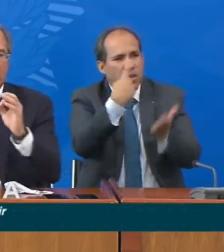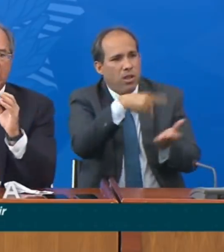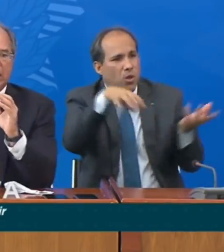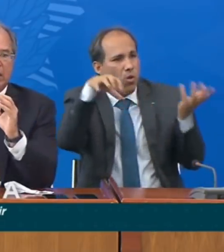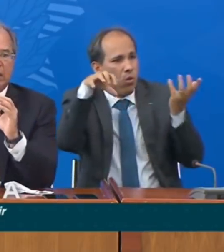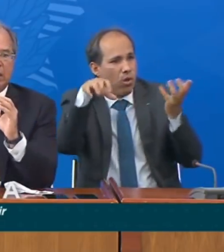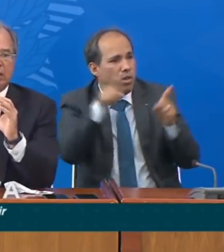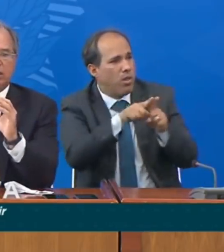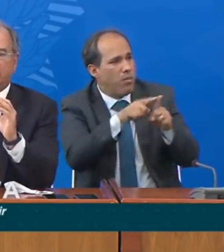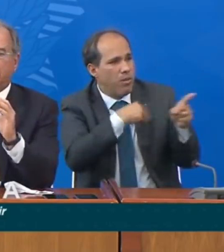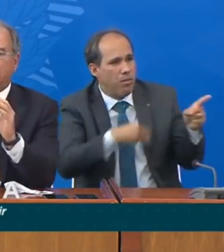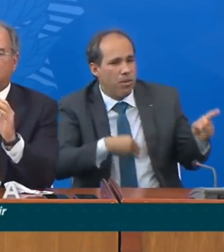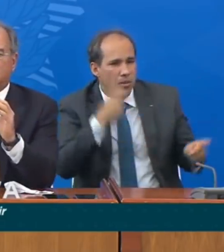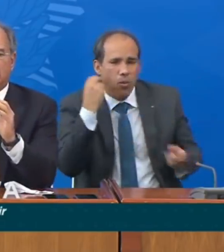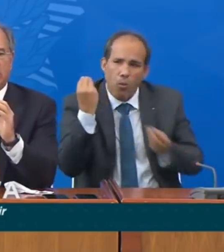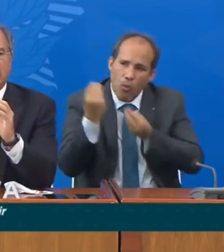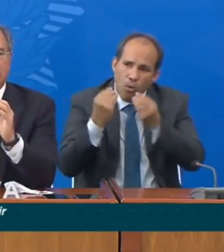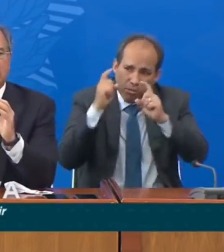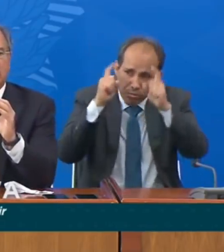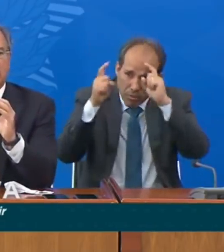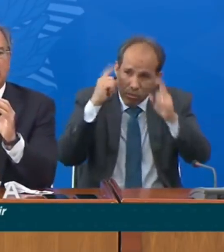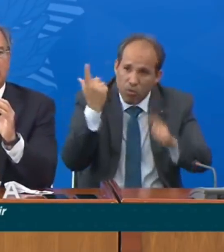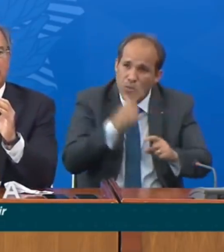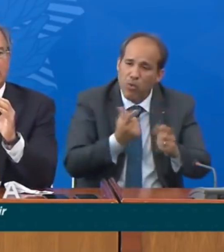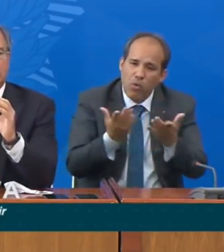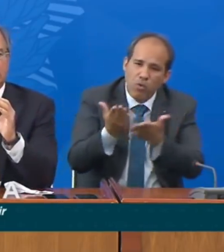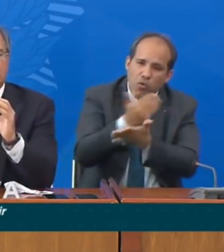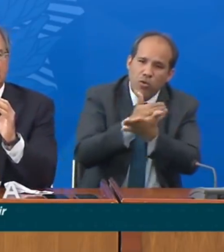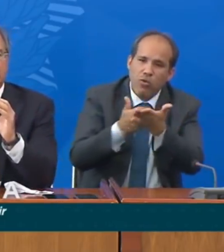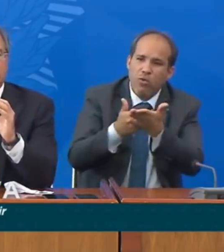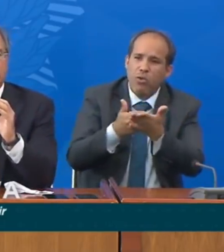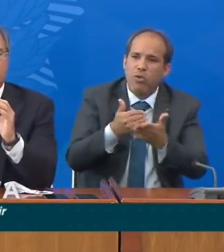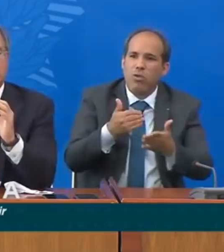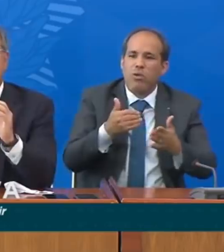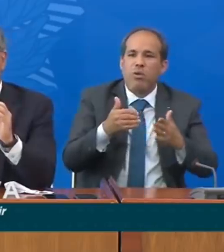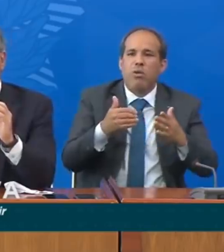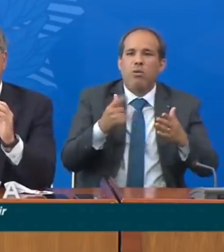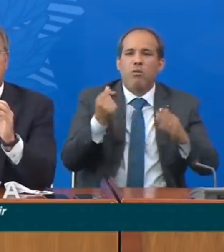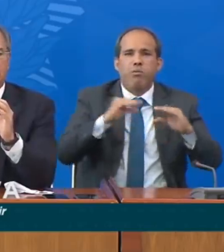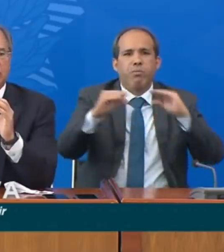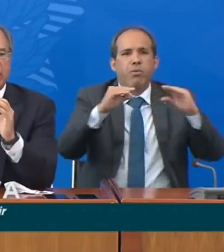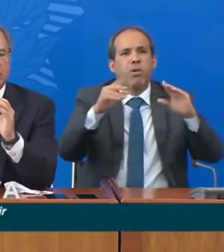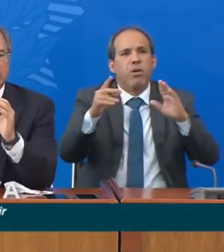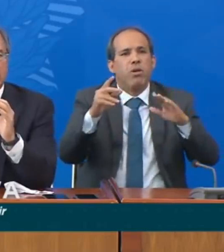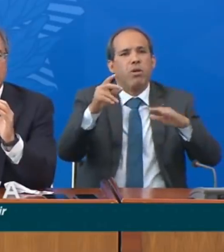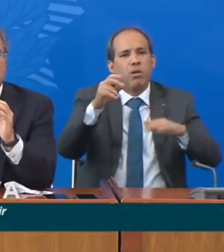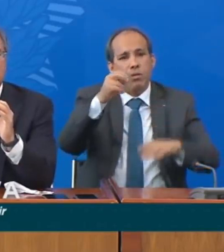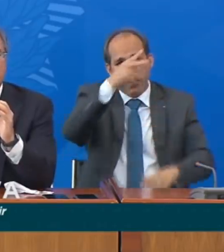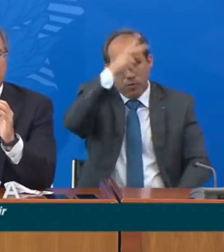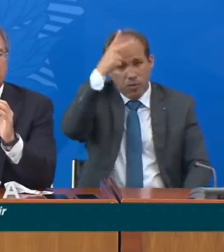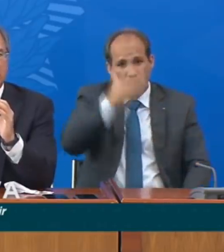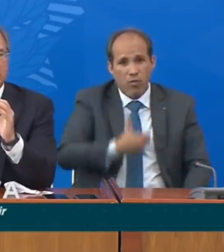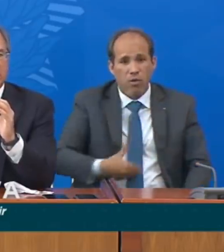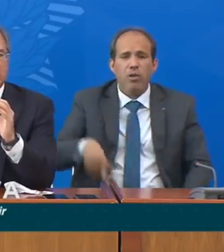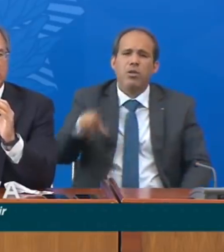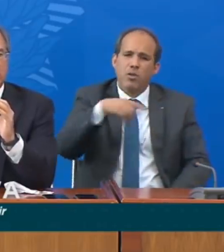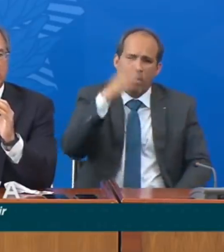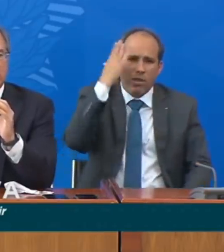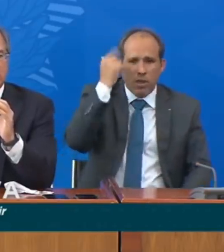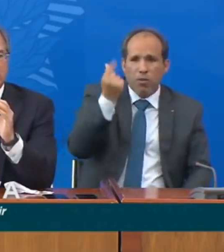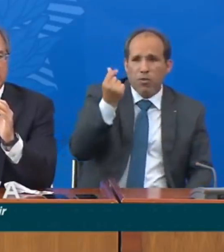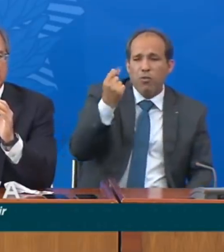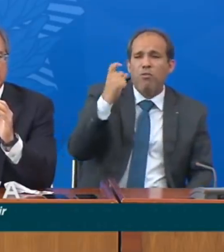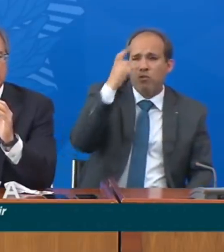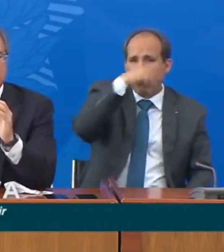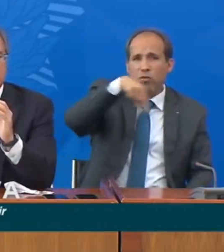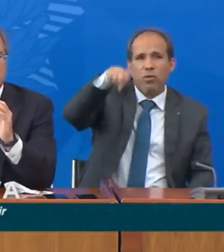Bento e dividimos os ganhos com governadores e prefeitos, porque nós sabíamos das dificuldades também nas finanças nos outros